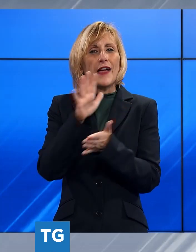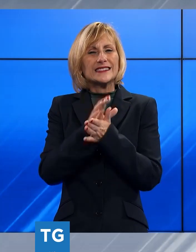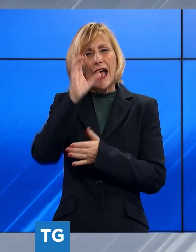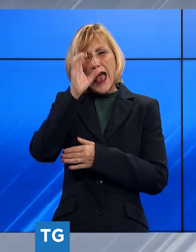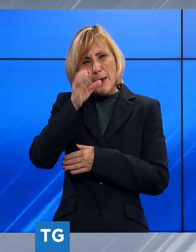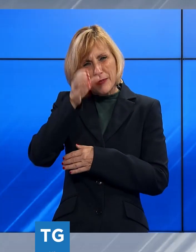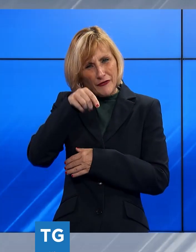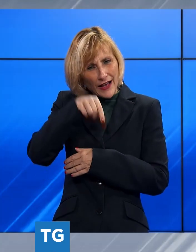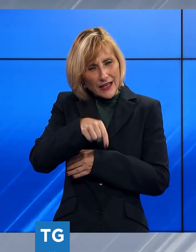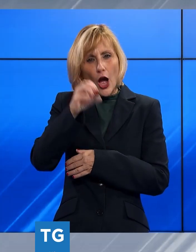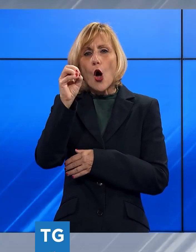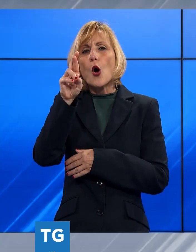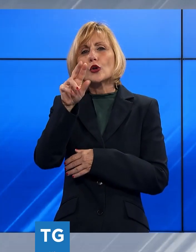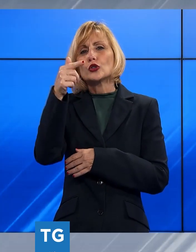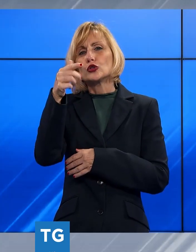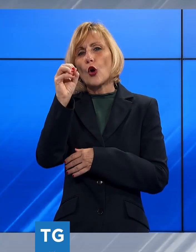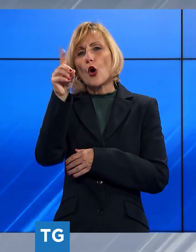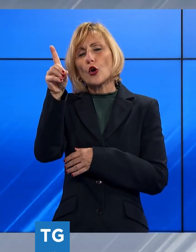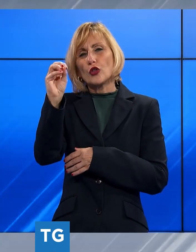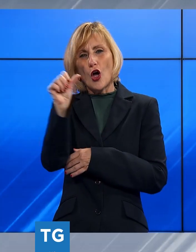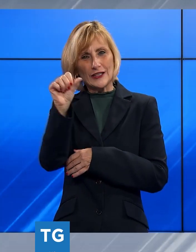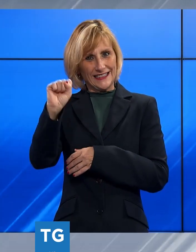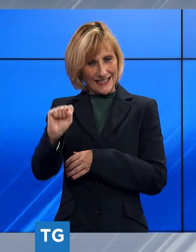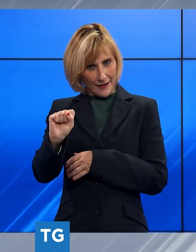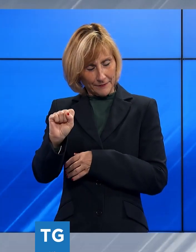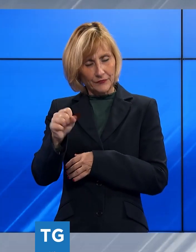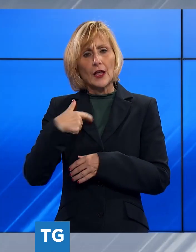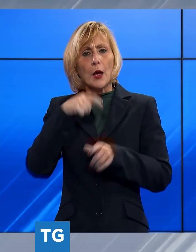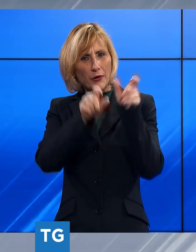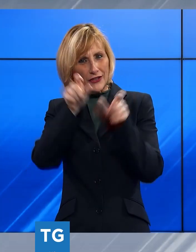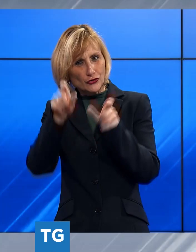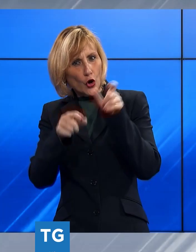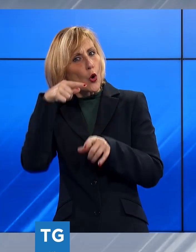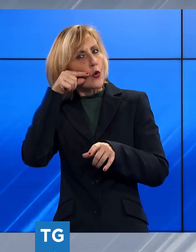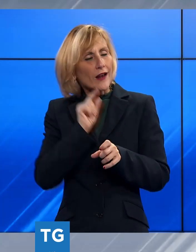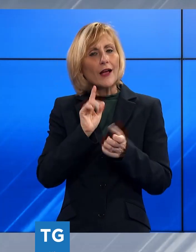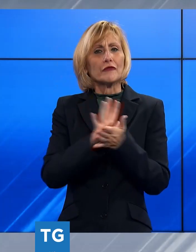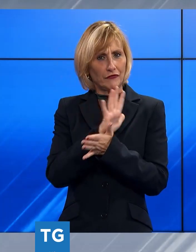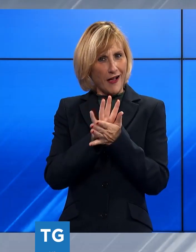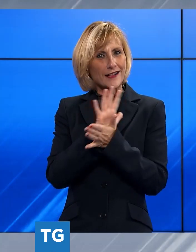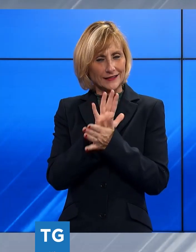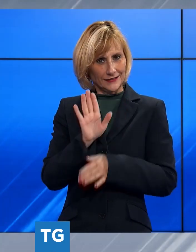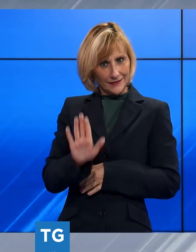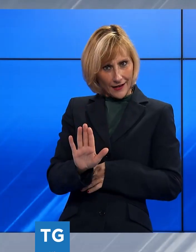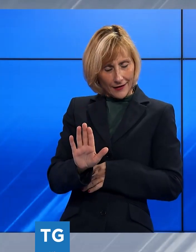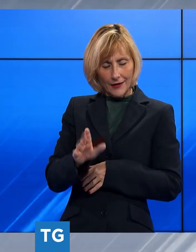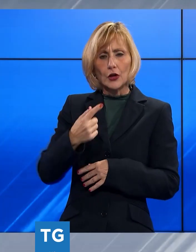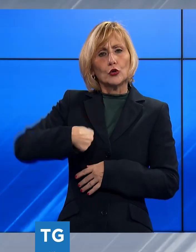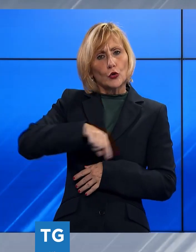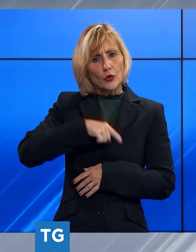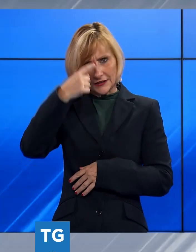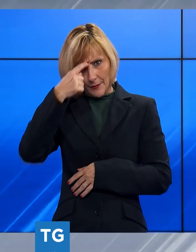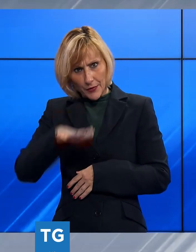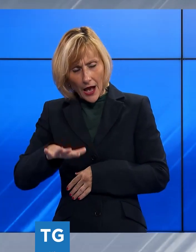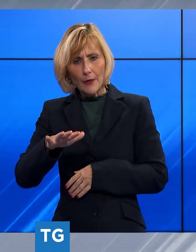celebrata anche dalla dai cittadini ucraini sappiamo che ci sono molti molti profughi anche